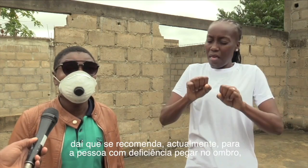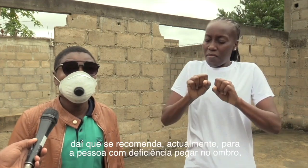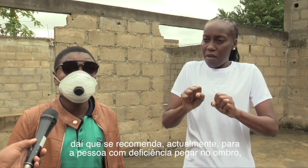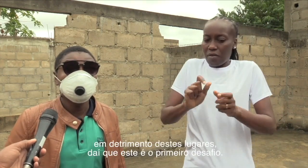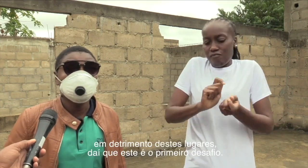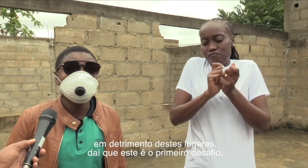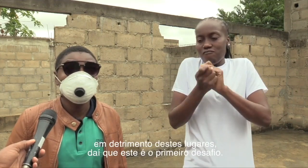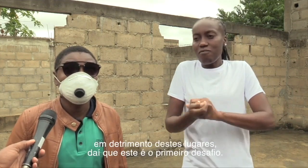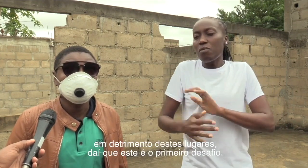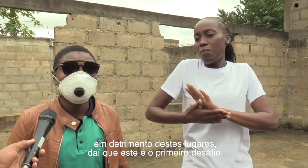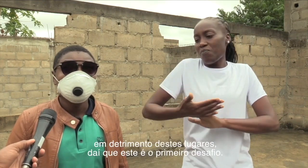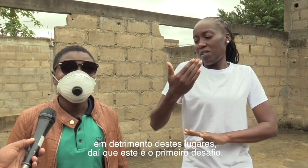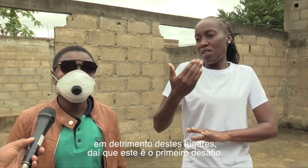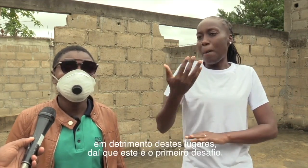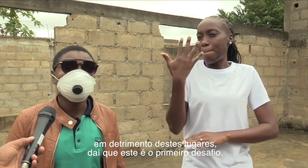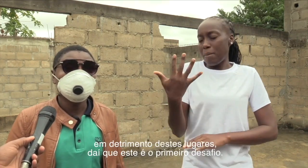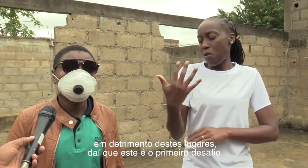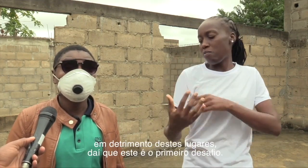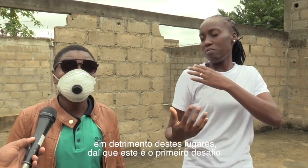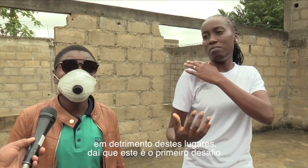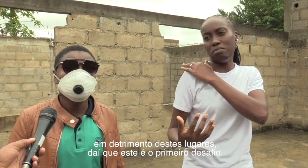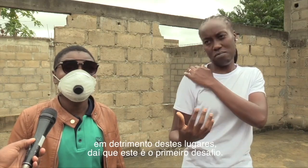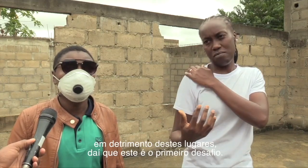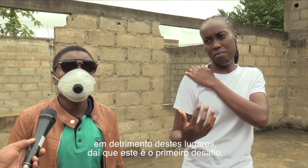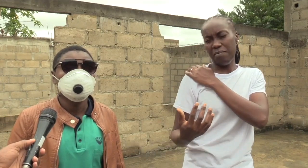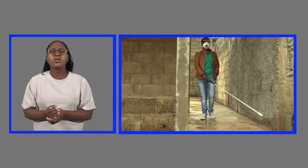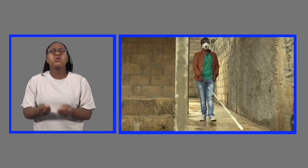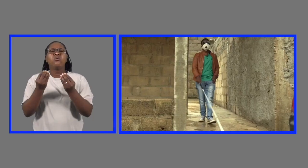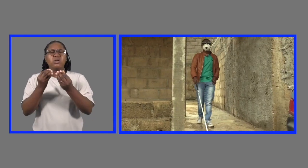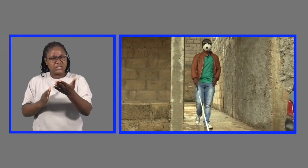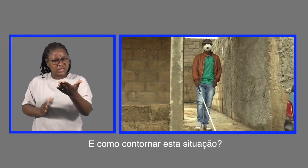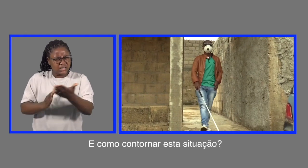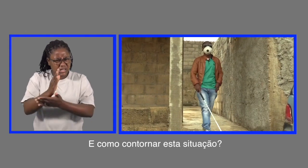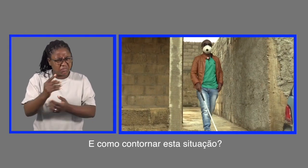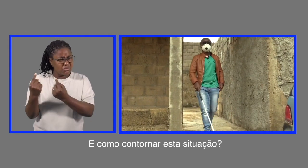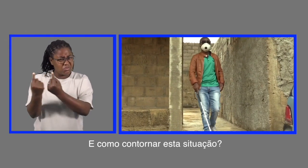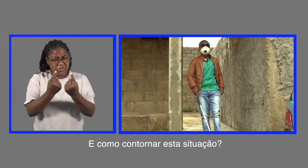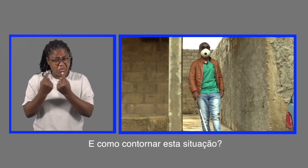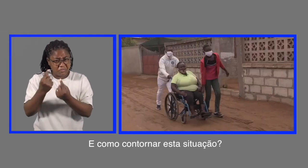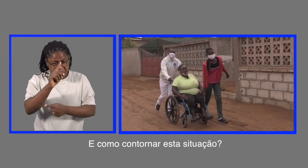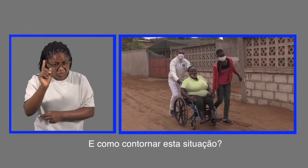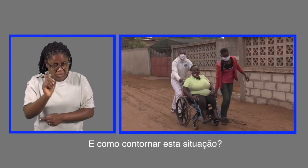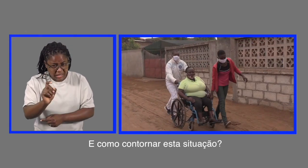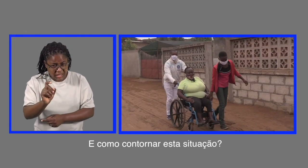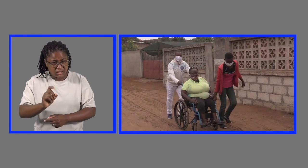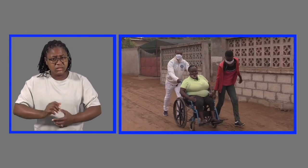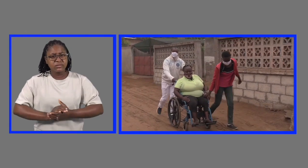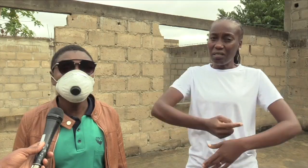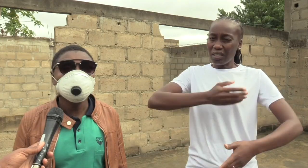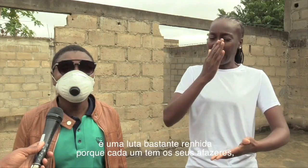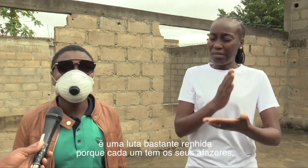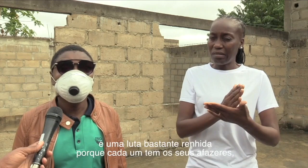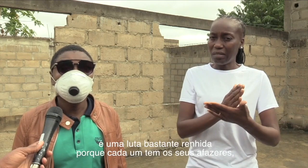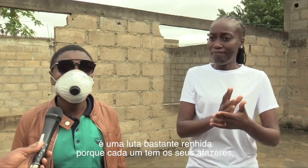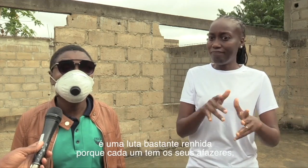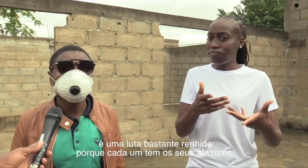pessoa, indeterminado desses lugares. Daí que este é o primeiro desafio. E como contornar esta situação? É